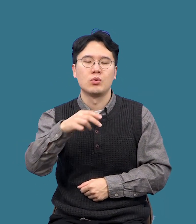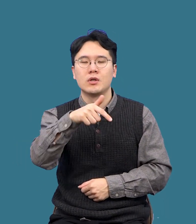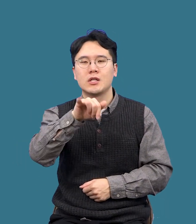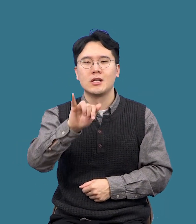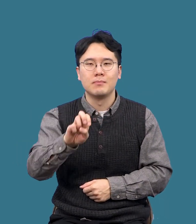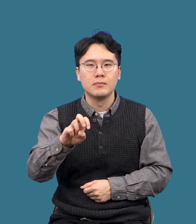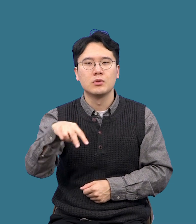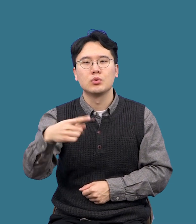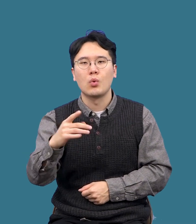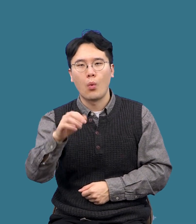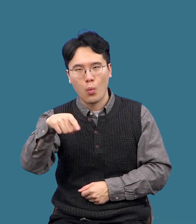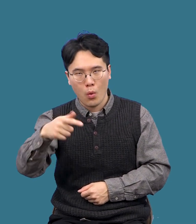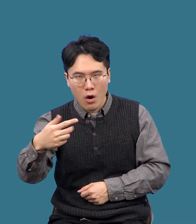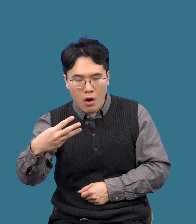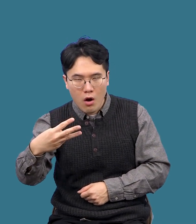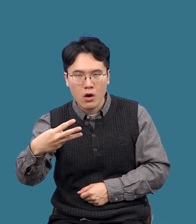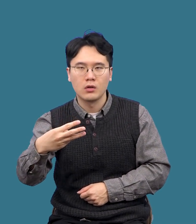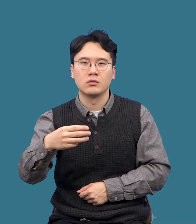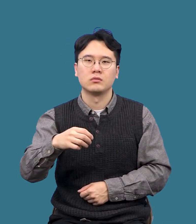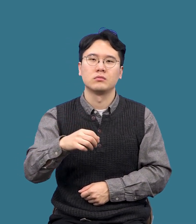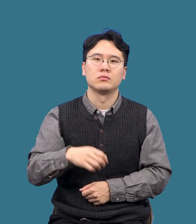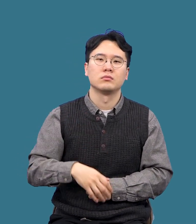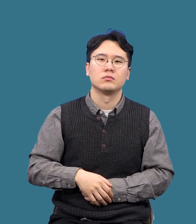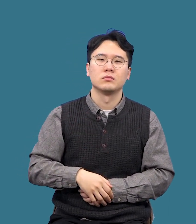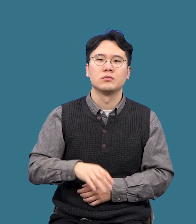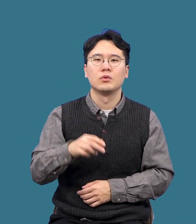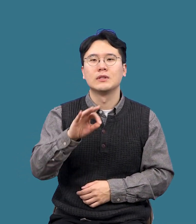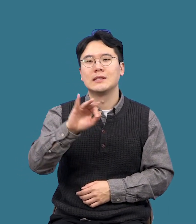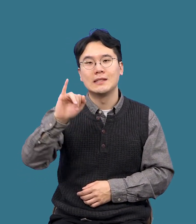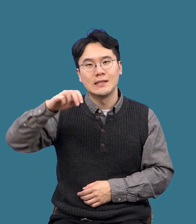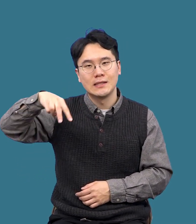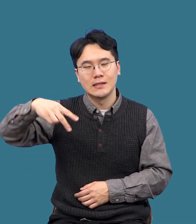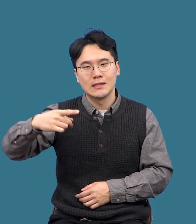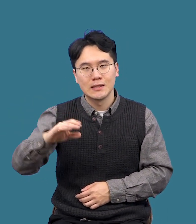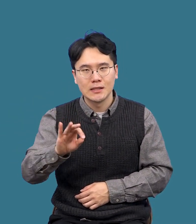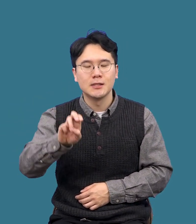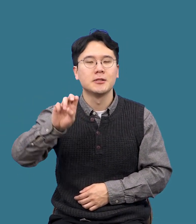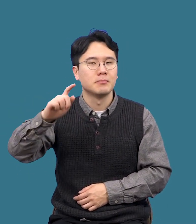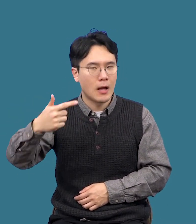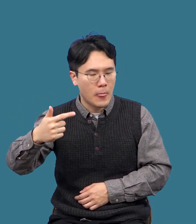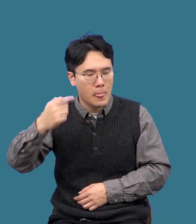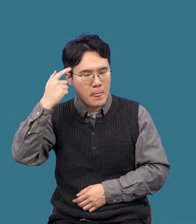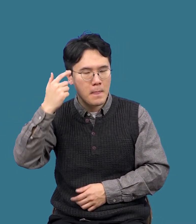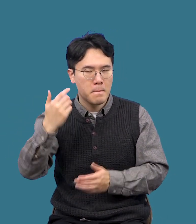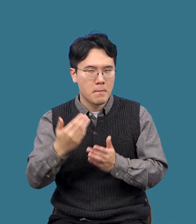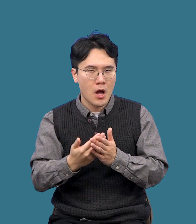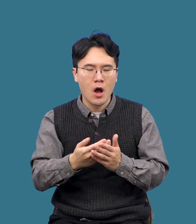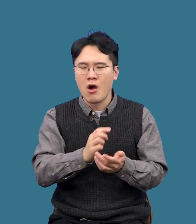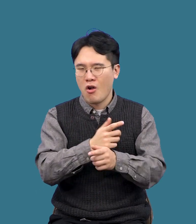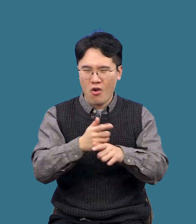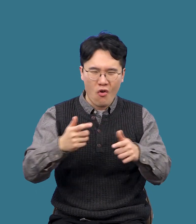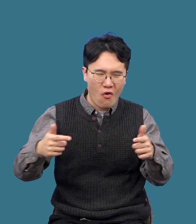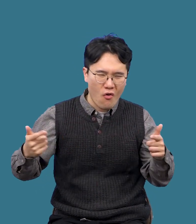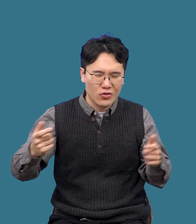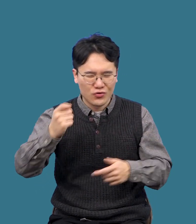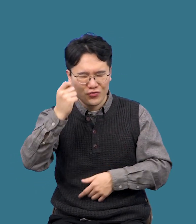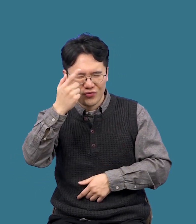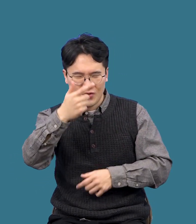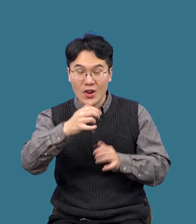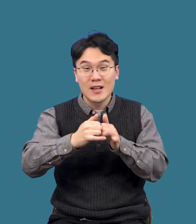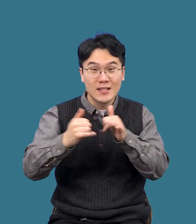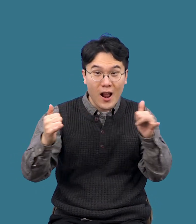여운형, 우리나라의 국부인 이승만 박사, 이런 지도자들이 거기에서 배출된 것입니다.